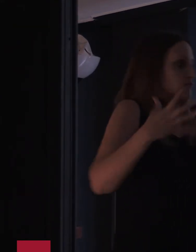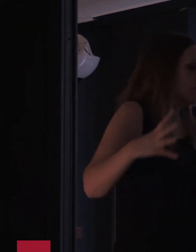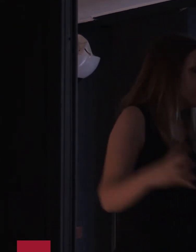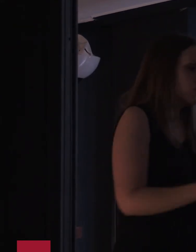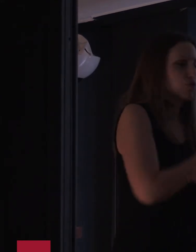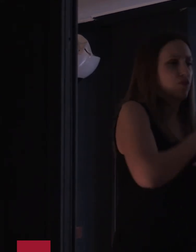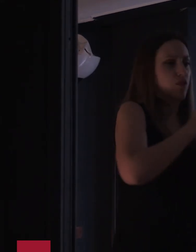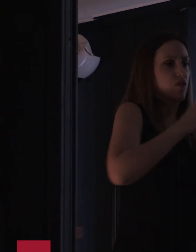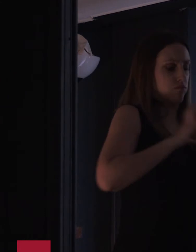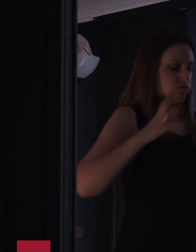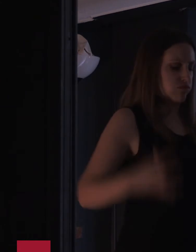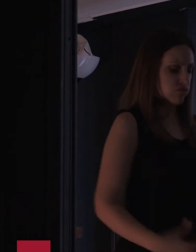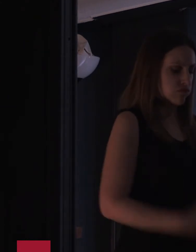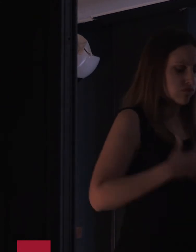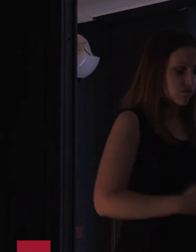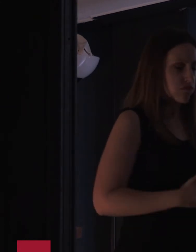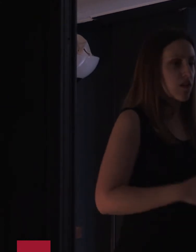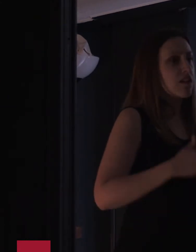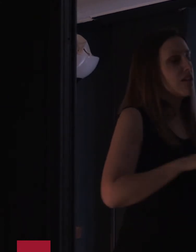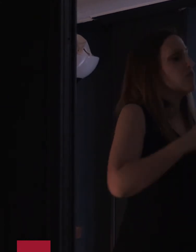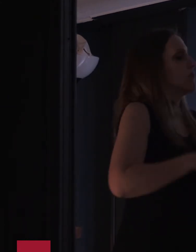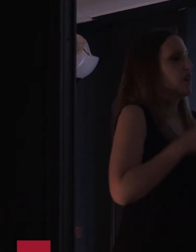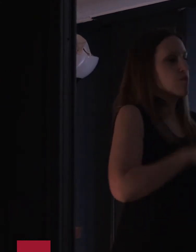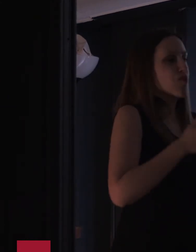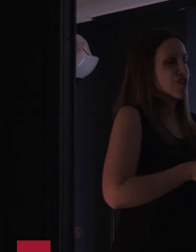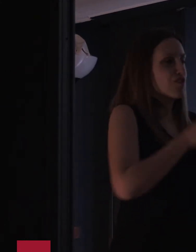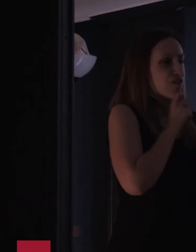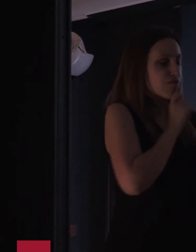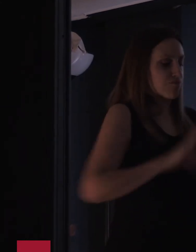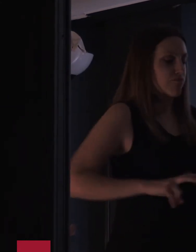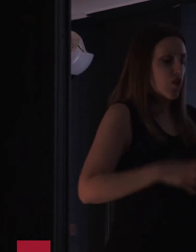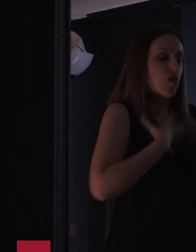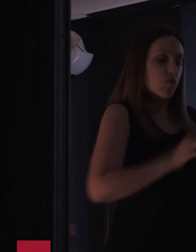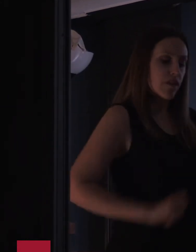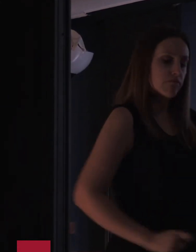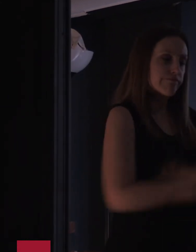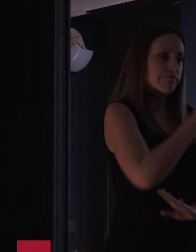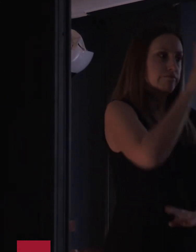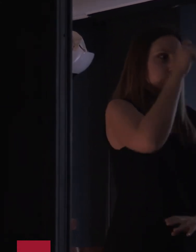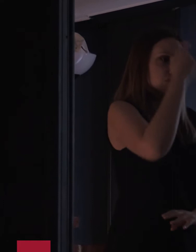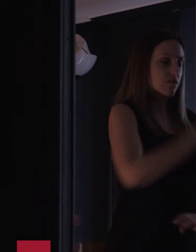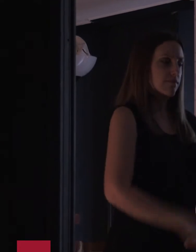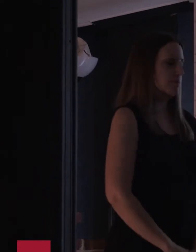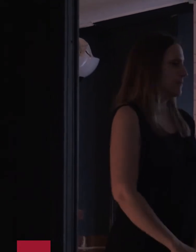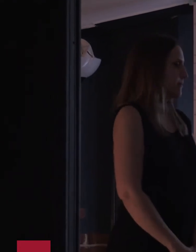todo el armazón que hace que un proyecto de estos tan complejo a priori pueda andar.